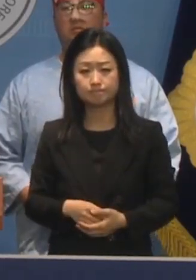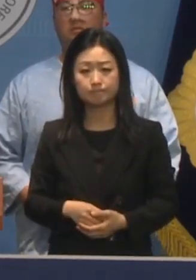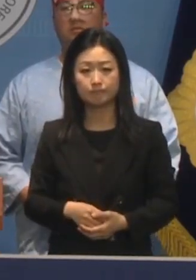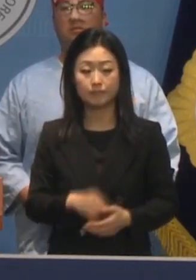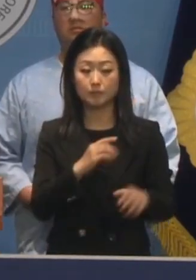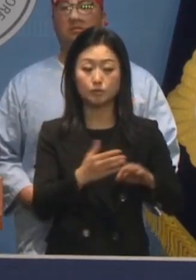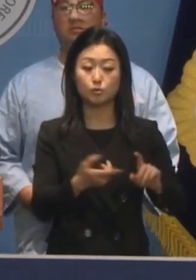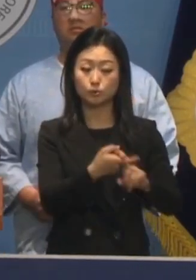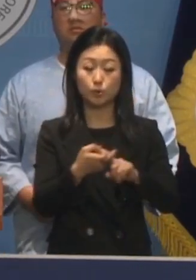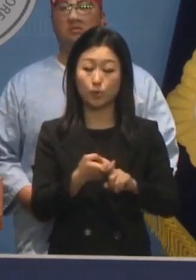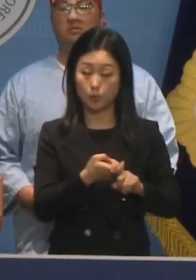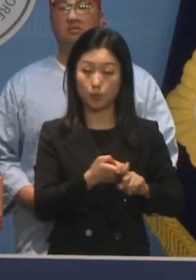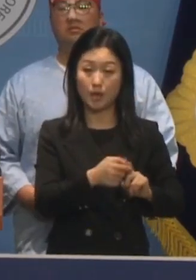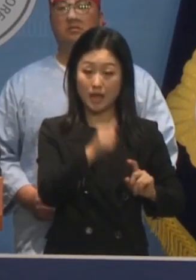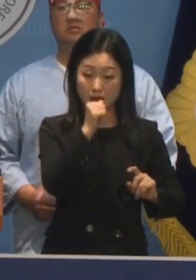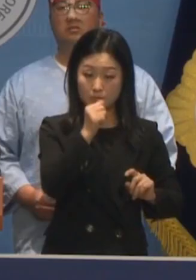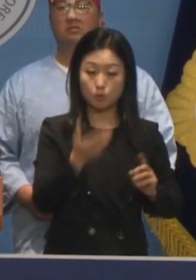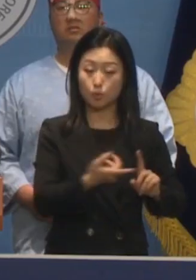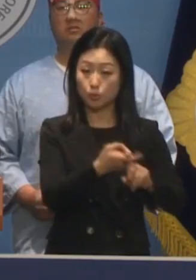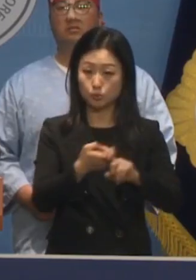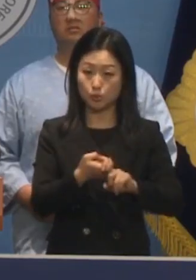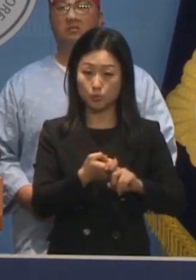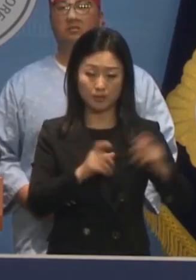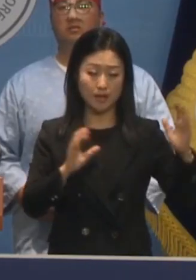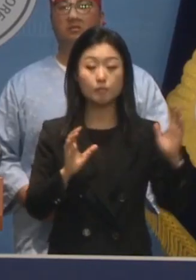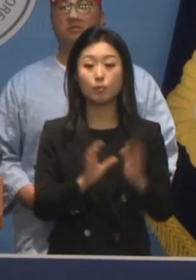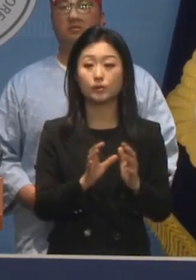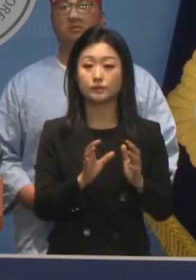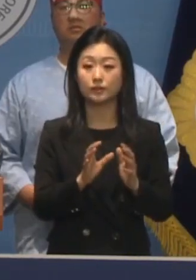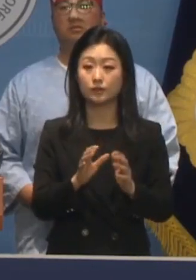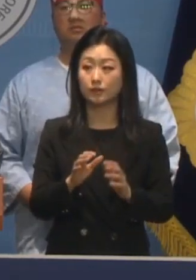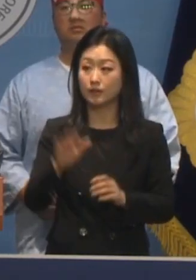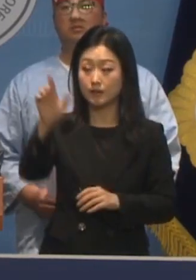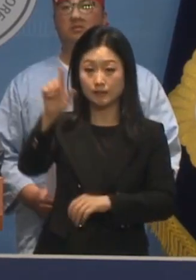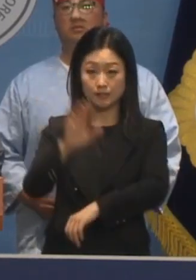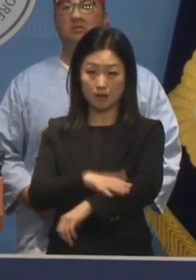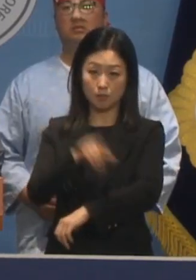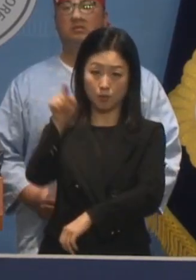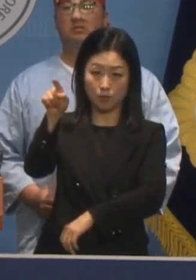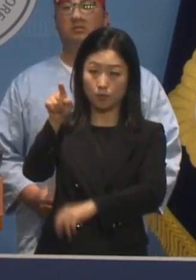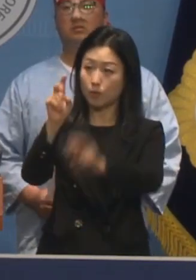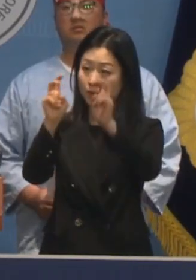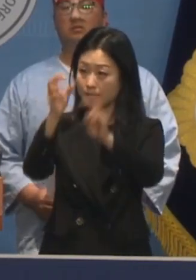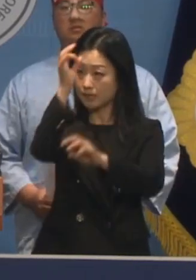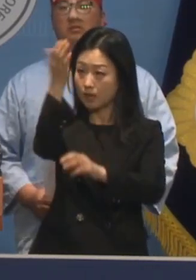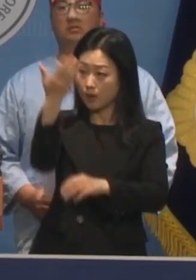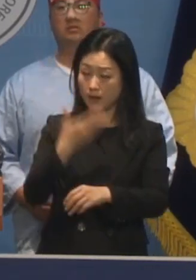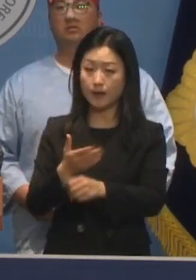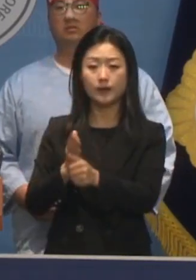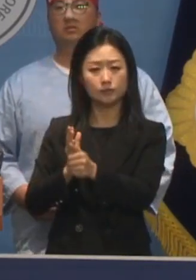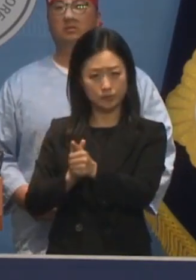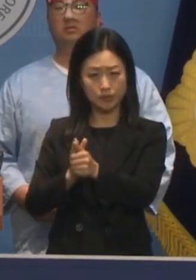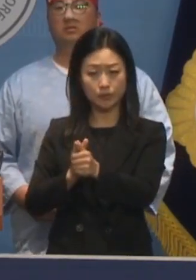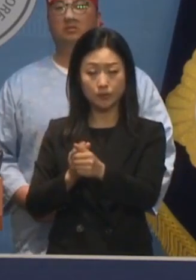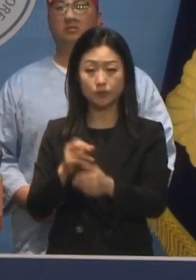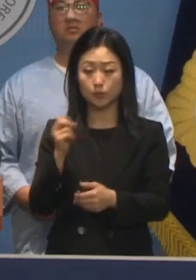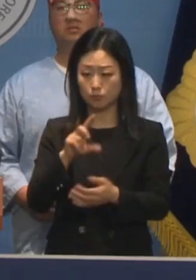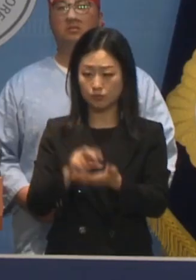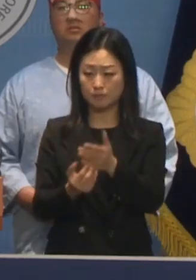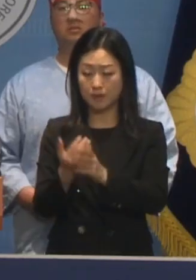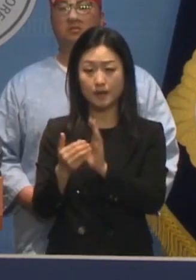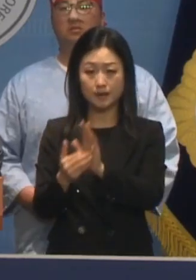우리 민주노총은 금속노조와 함께 현대중공업 회사 측의 책임 있는 사과와 재발방지 약속,